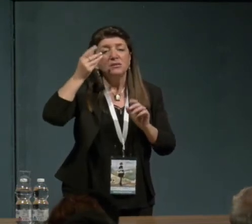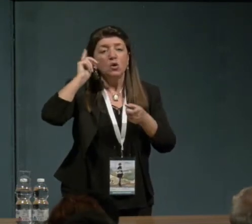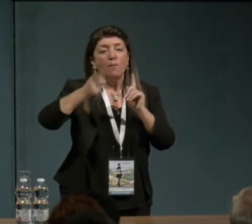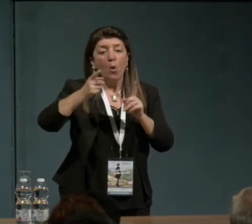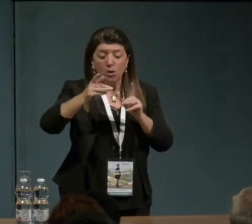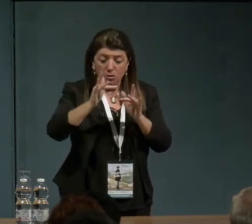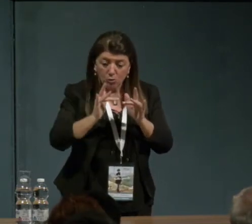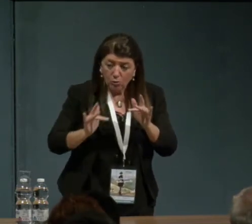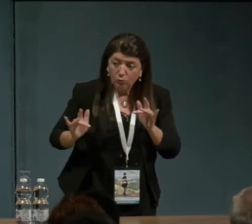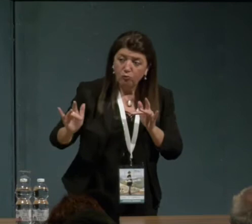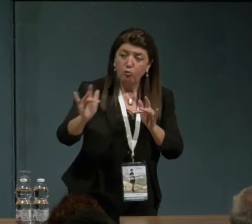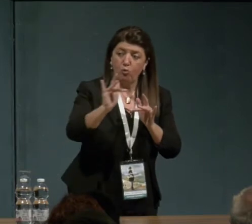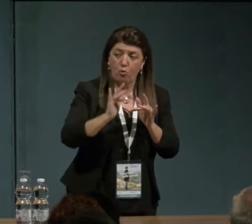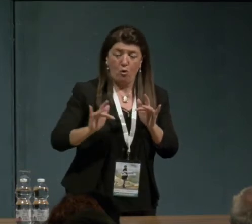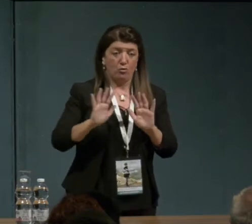di